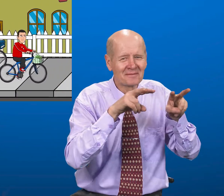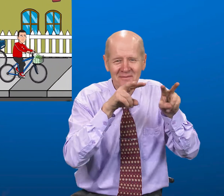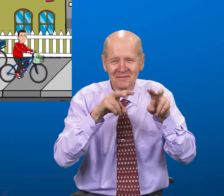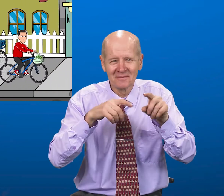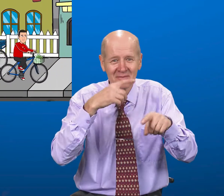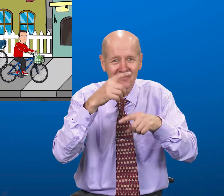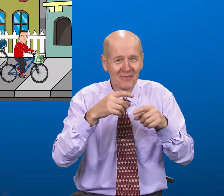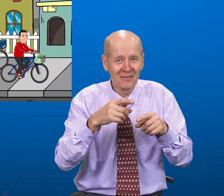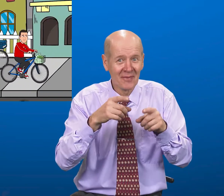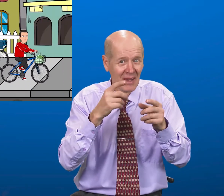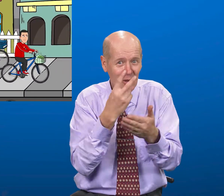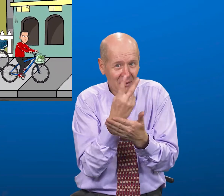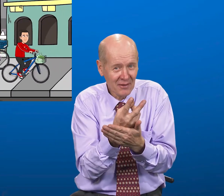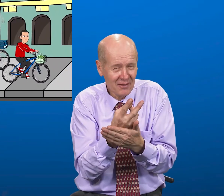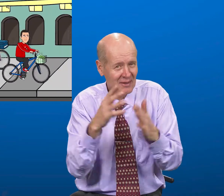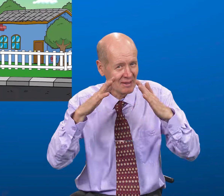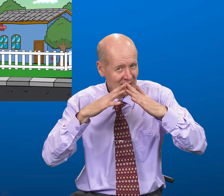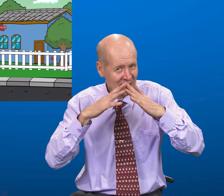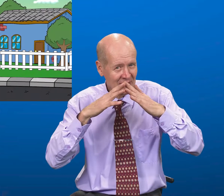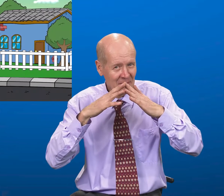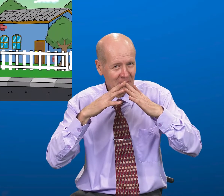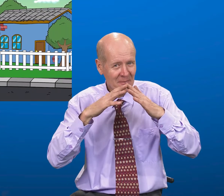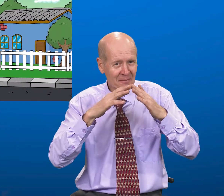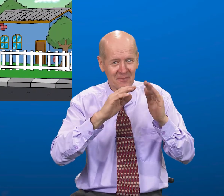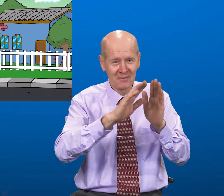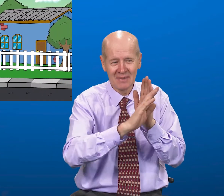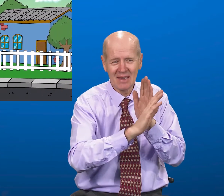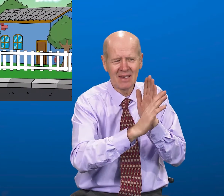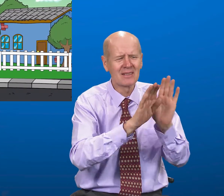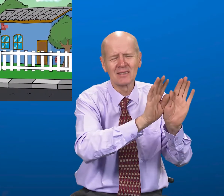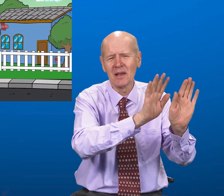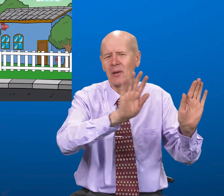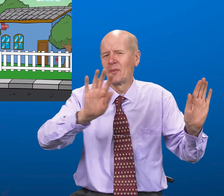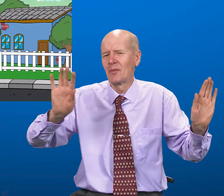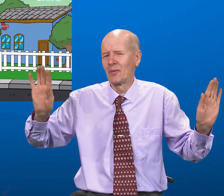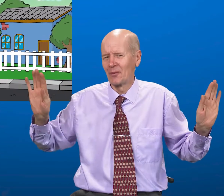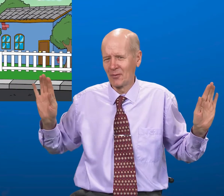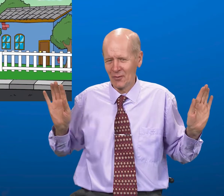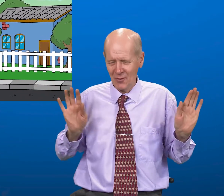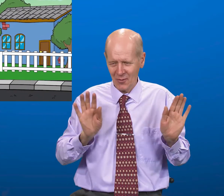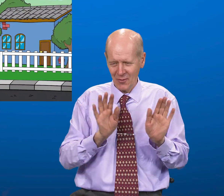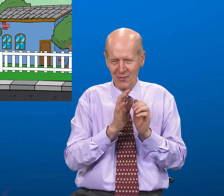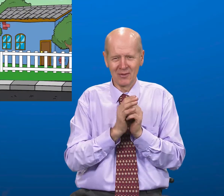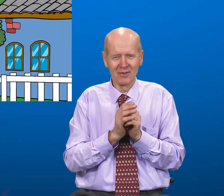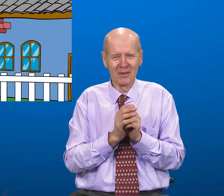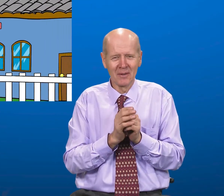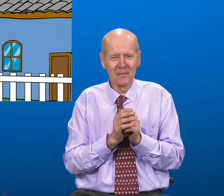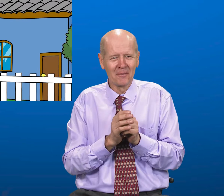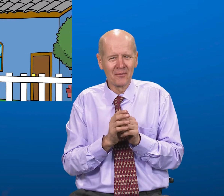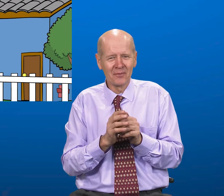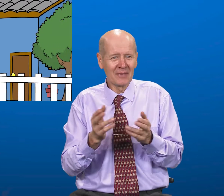ничего не подозревающих домов. Через несколько минут Джаред увидел дом, обнесенный забором. Двор был